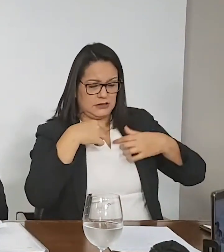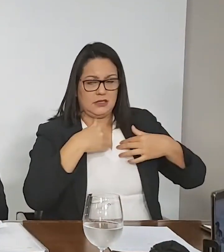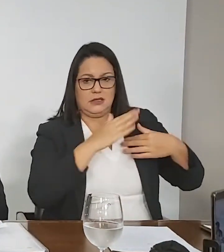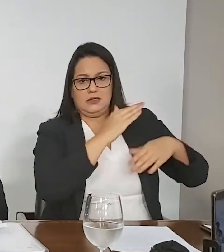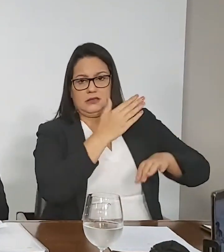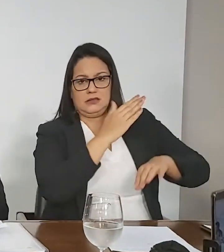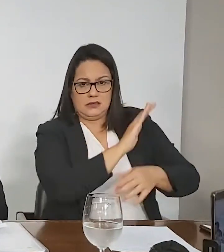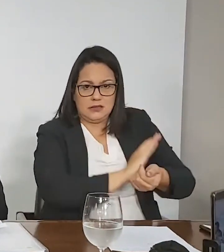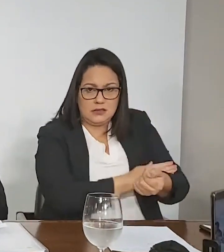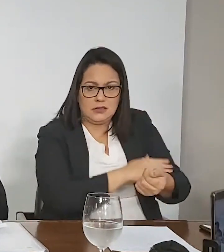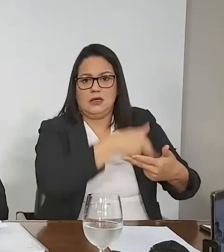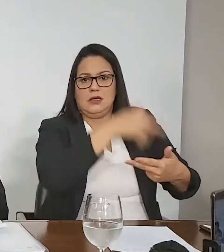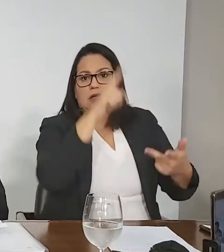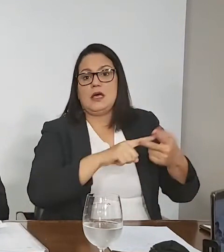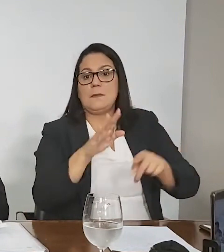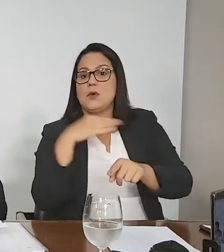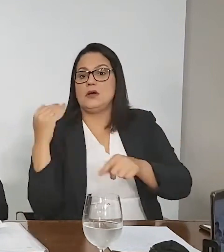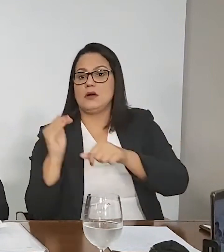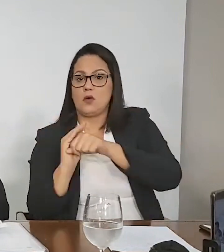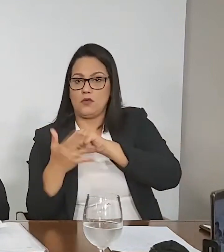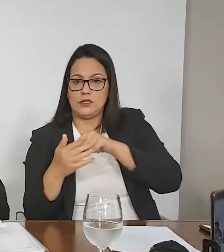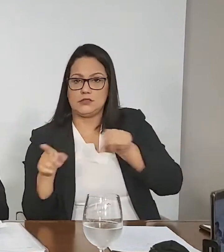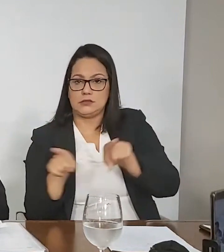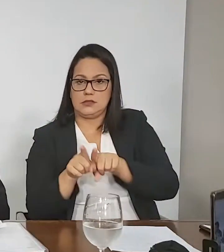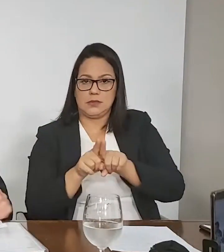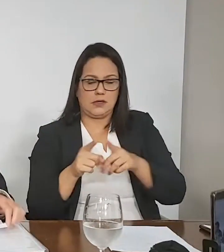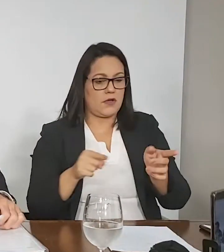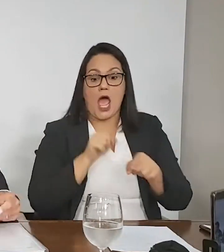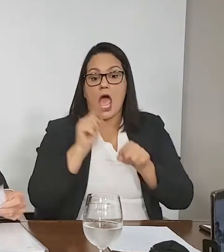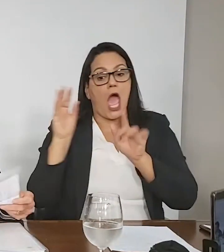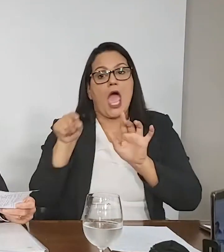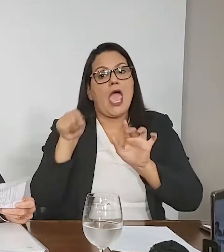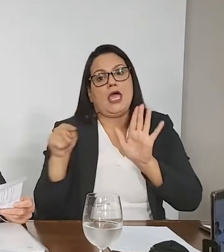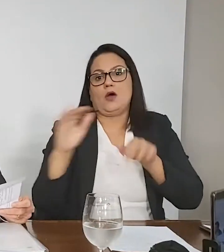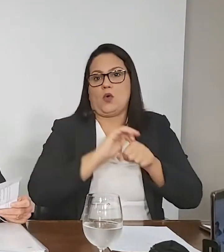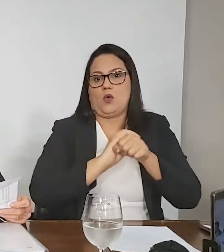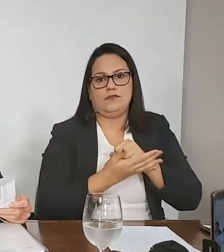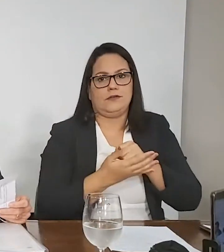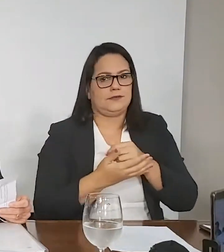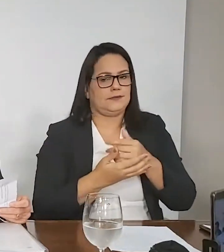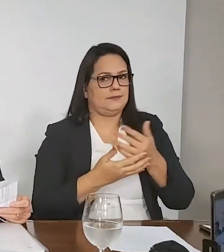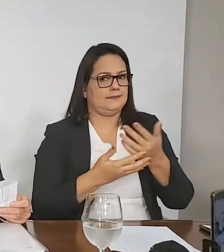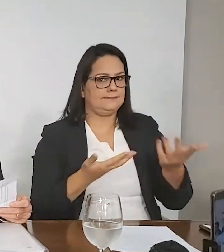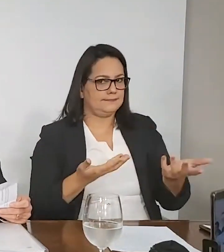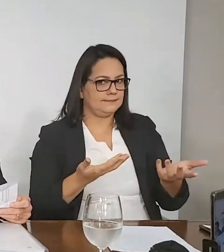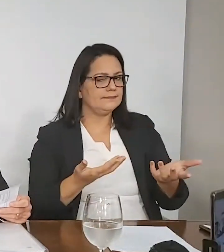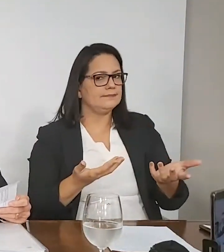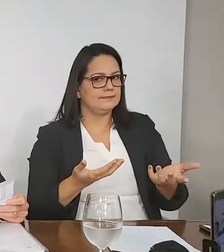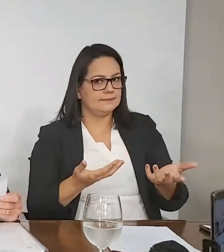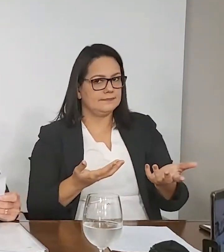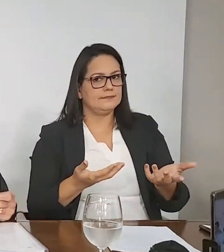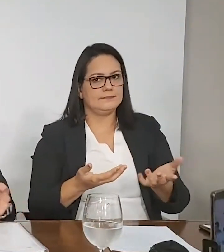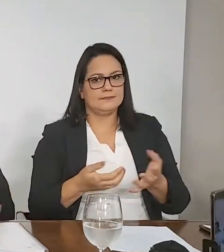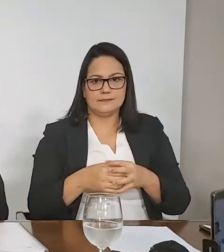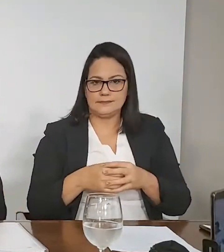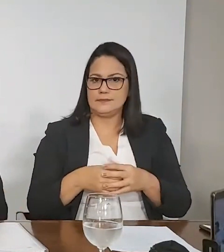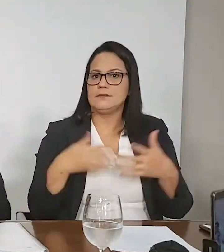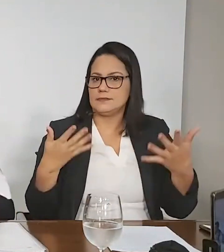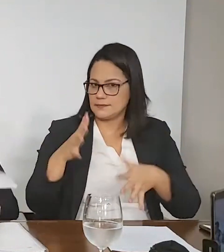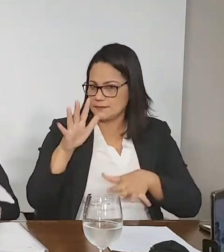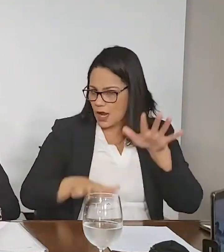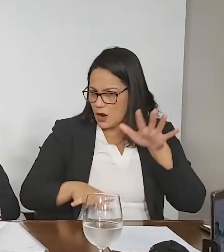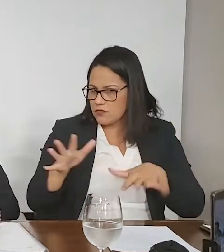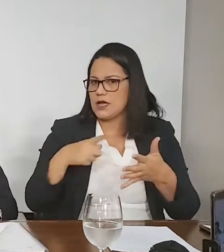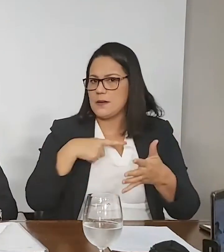E acabava prevalecendo a causa mais do que Covid. Talvez, repito, talvez, para